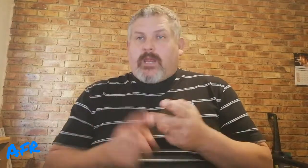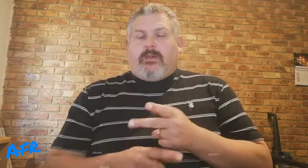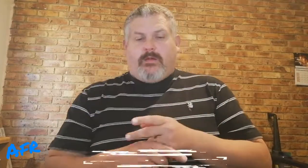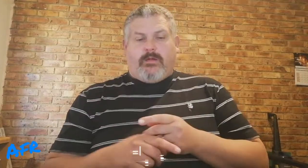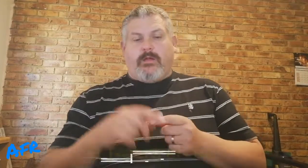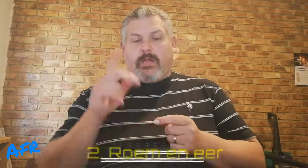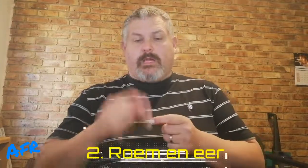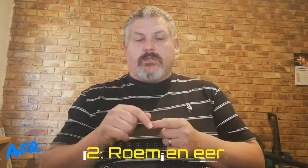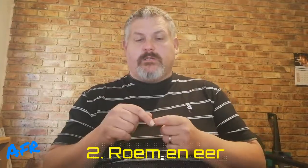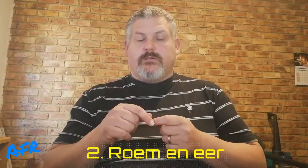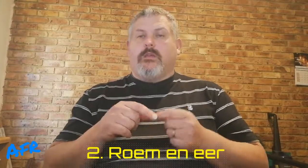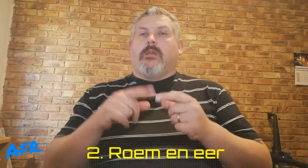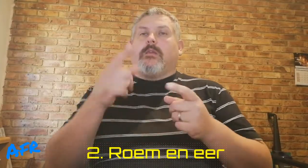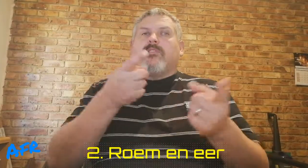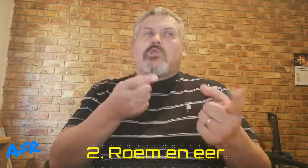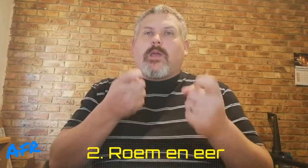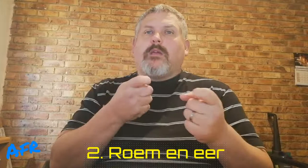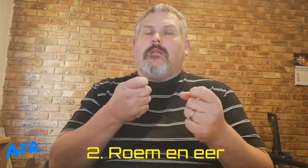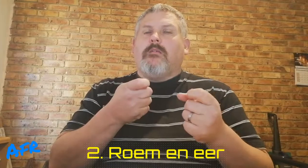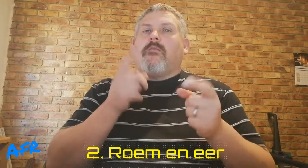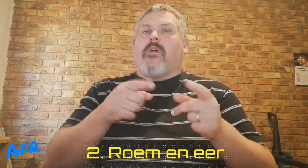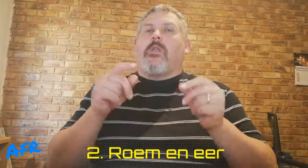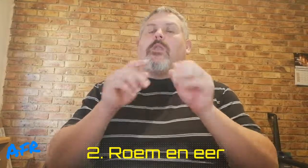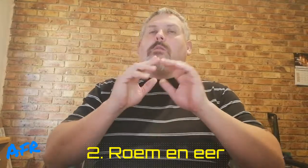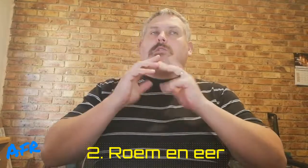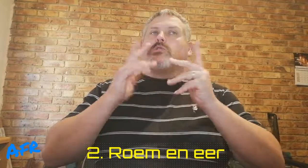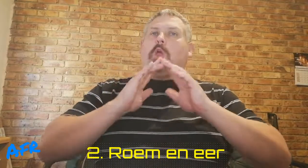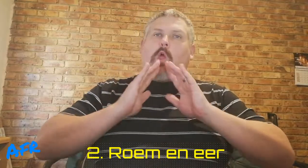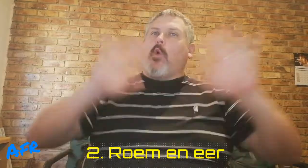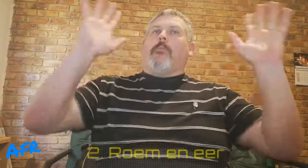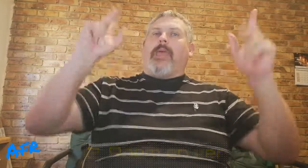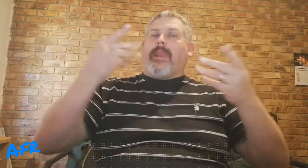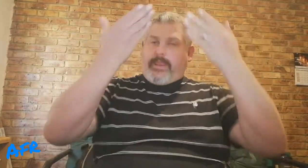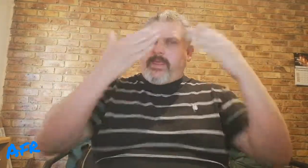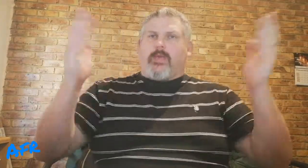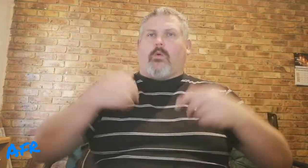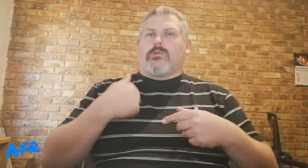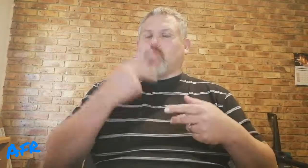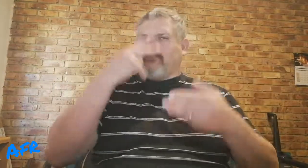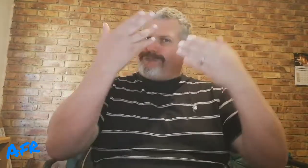tweede is besoeking vir soet roem en eer. Ons soek